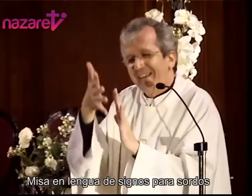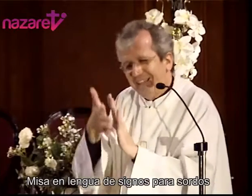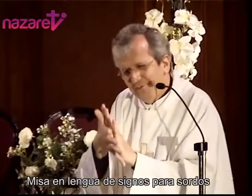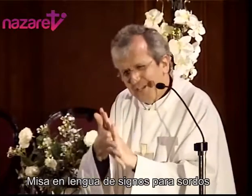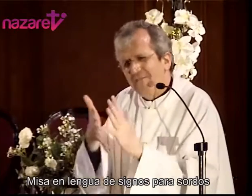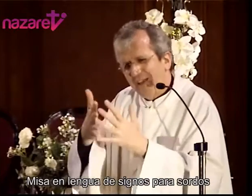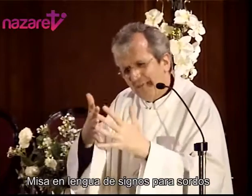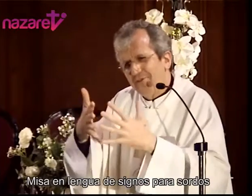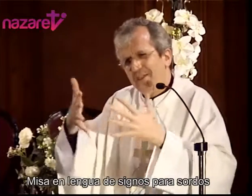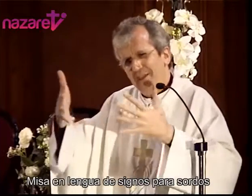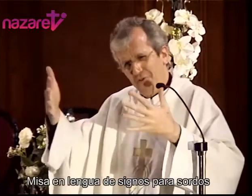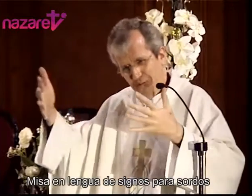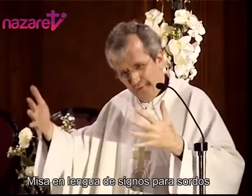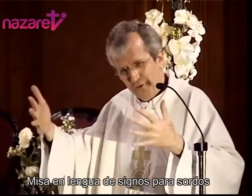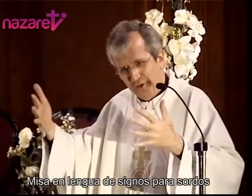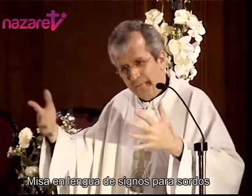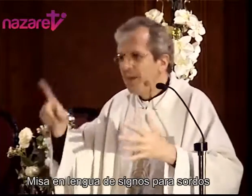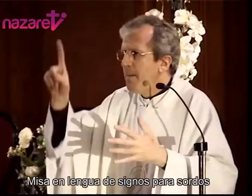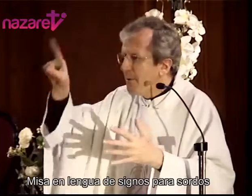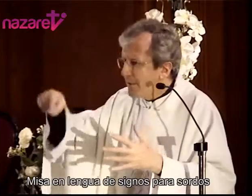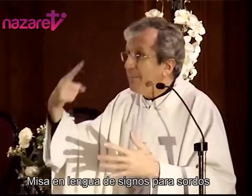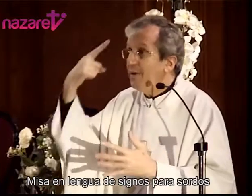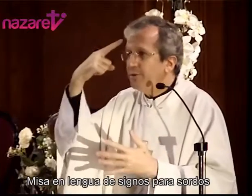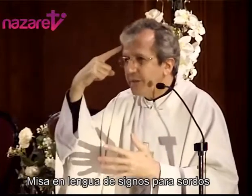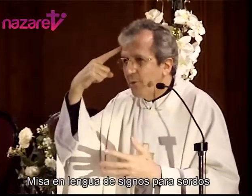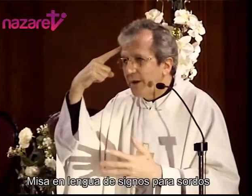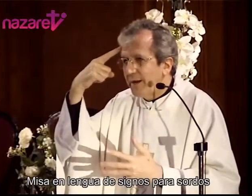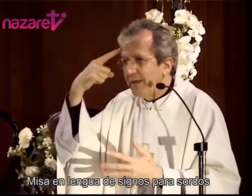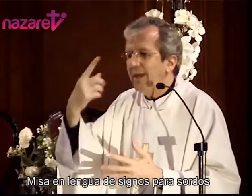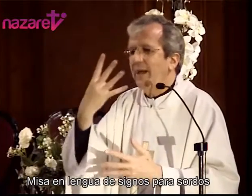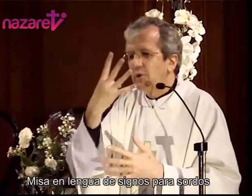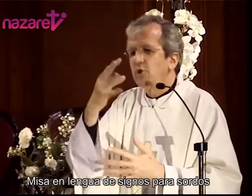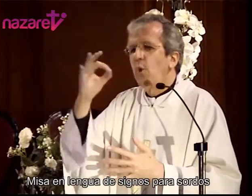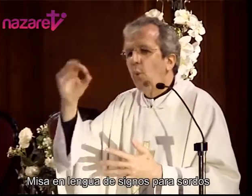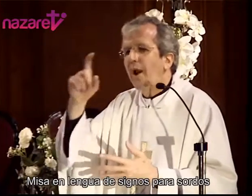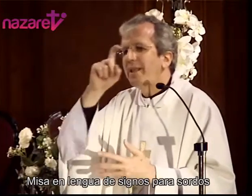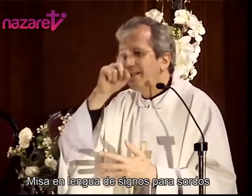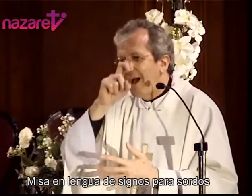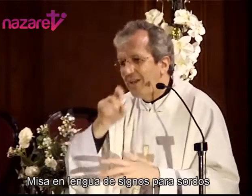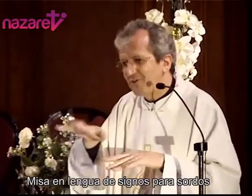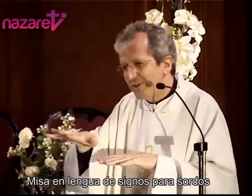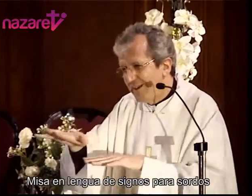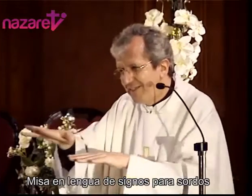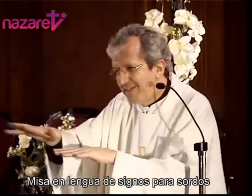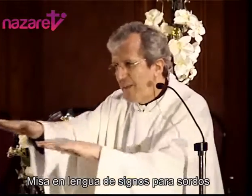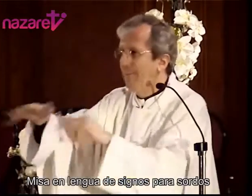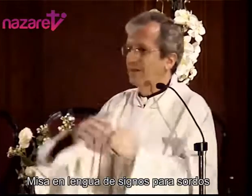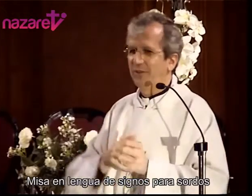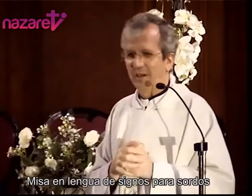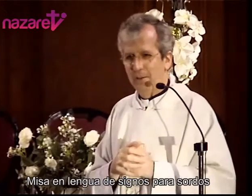un significado diciendo mucho, pero que también nos recuerda aquellos 40 años del paso del pueblo